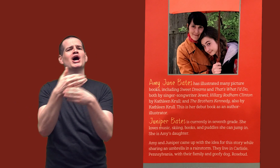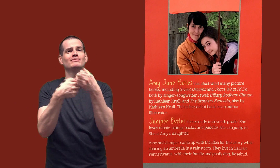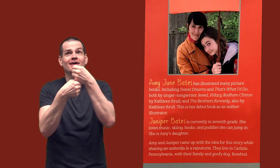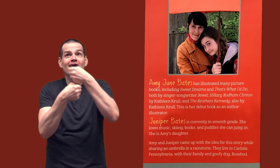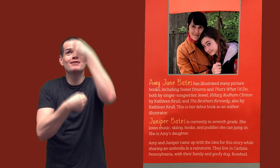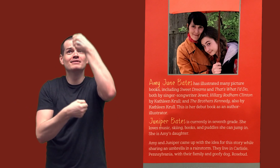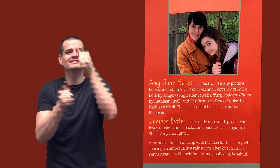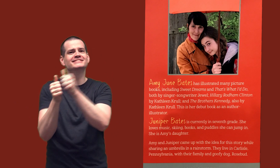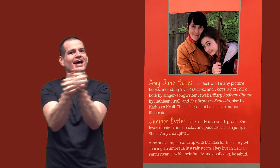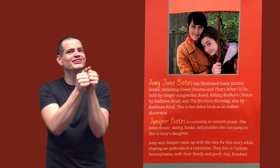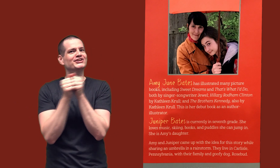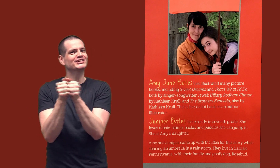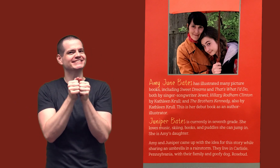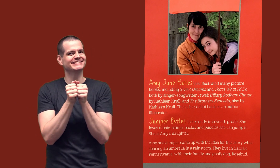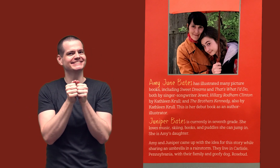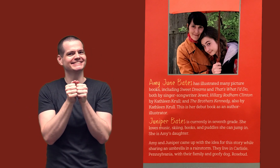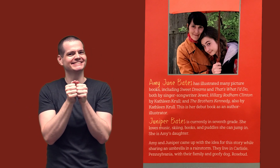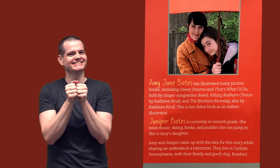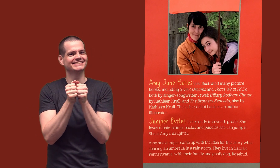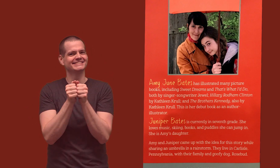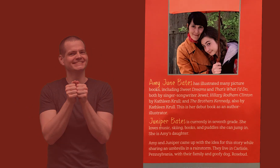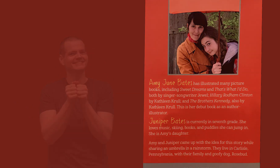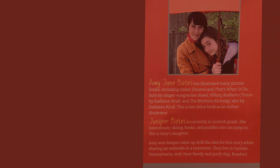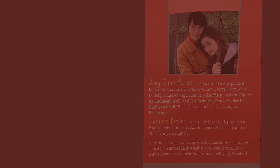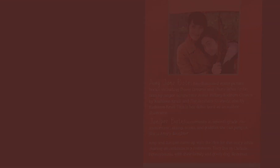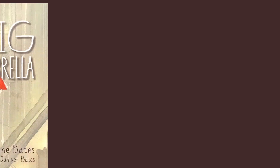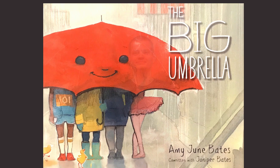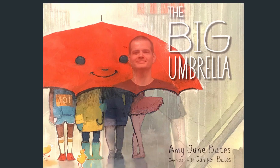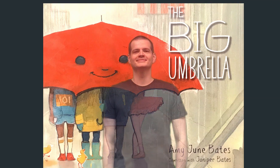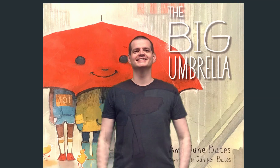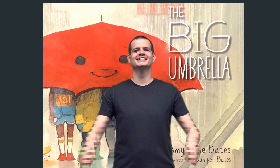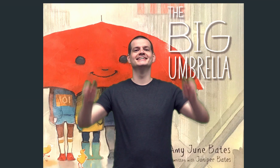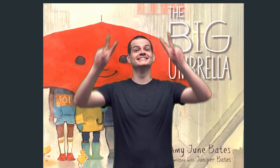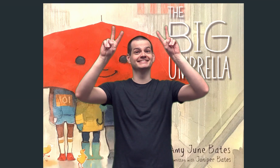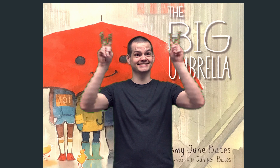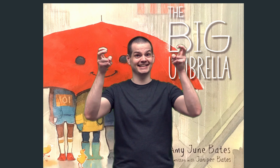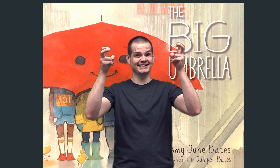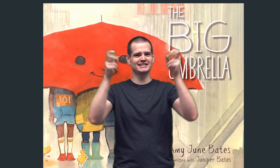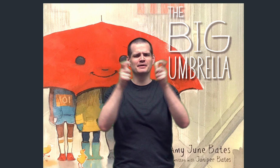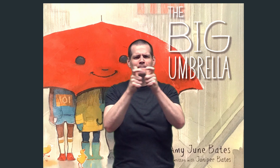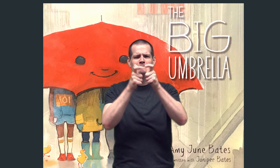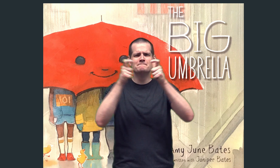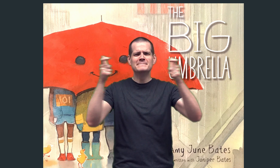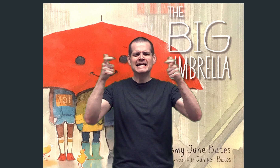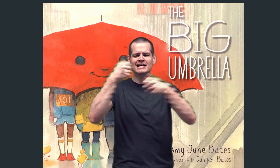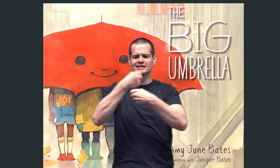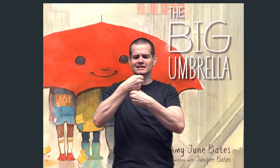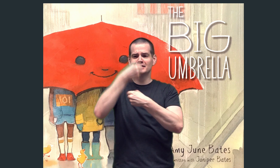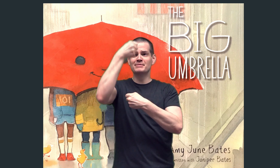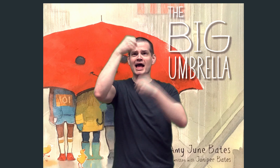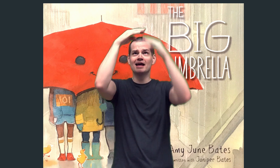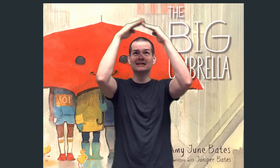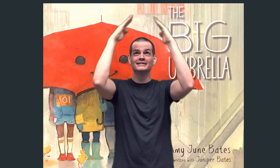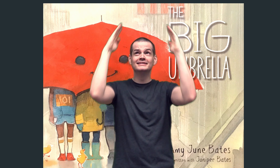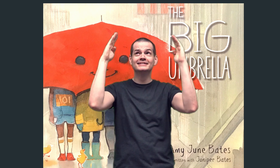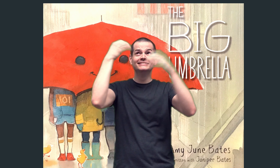todo el mundo puede compartir un paraguas. El título de este cuento se llama Un Gran